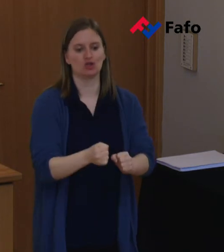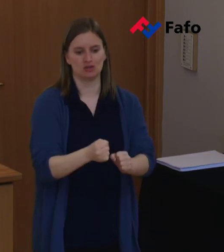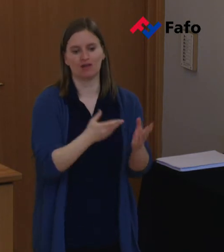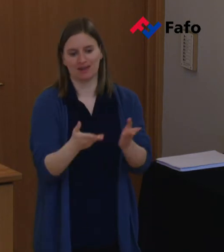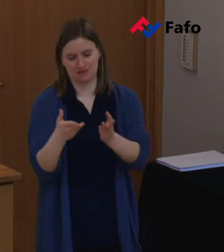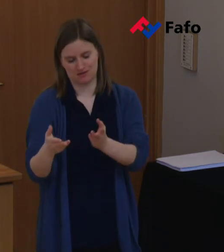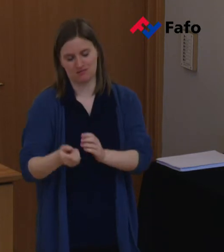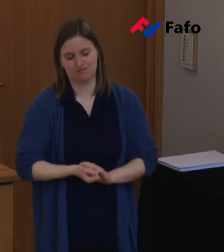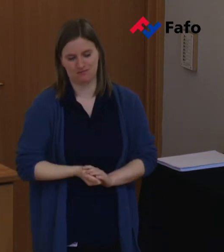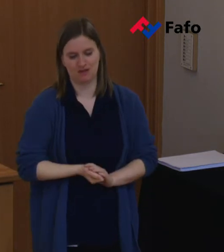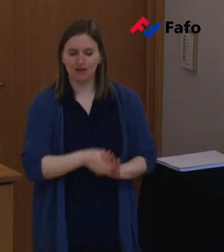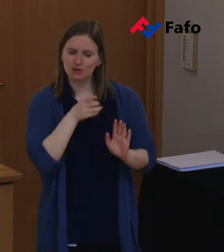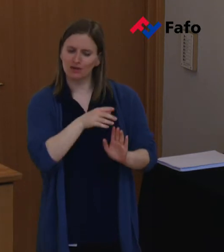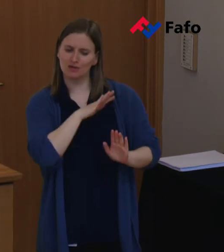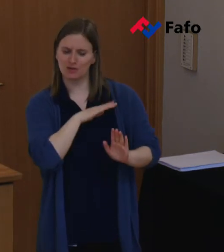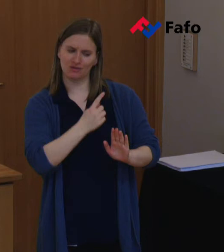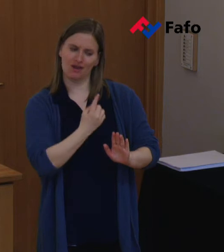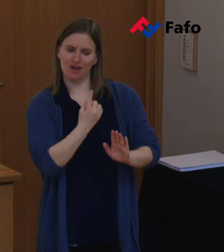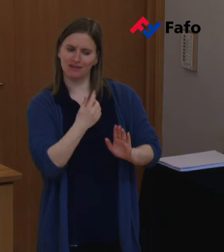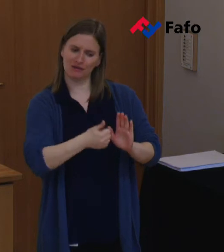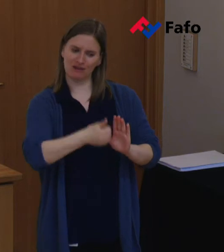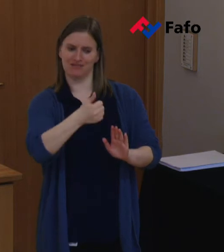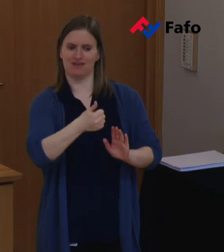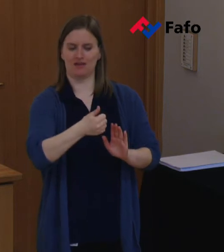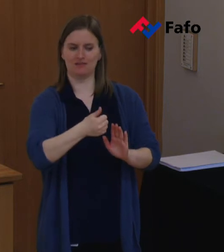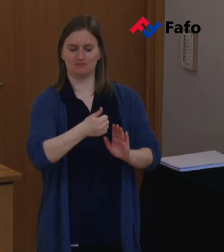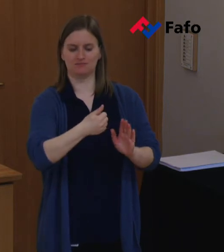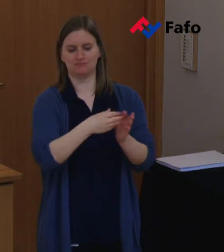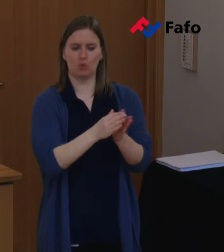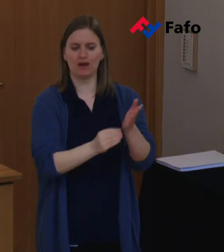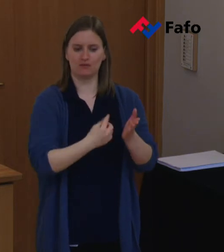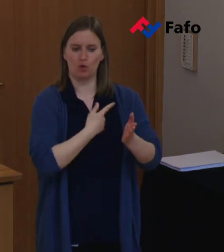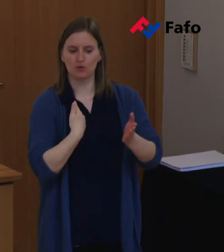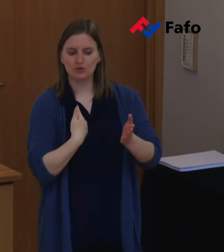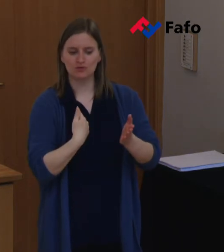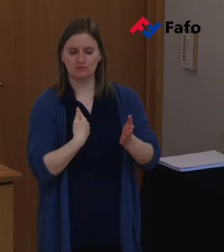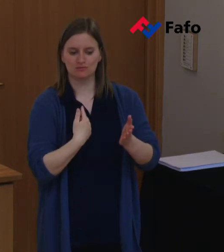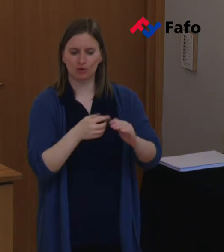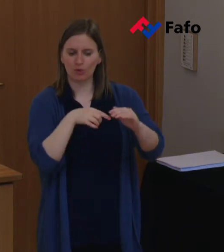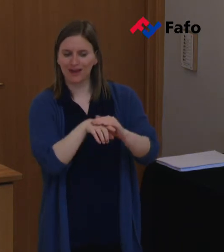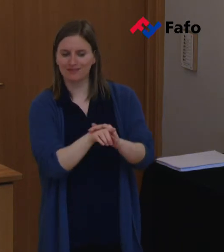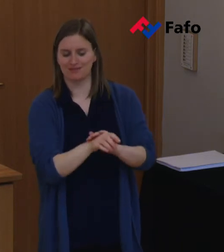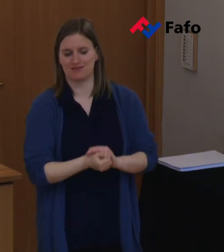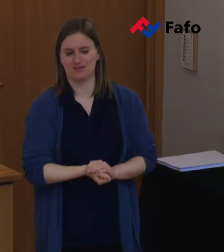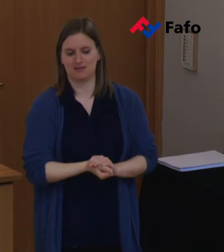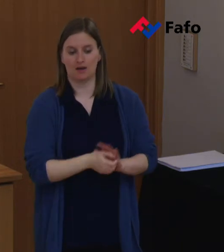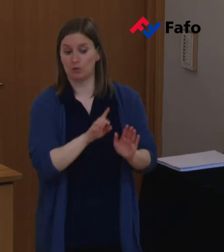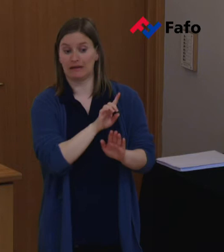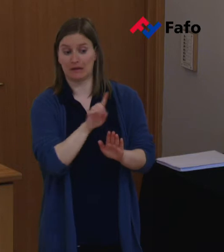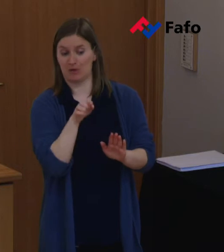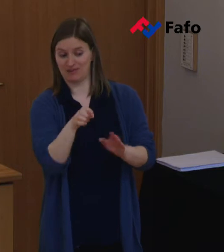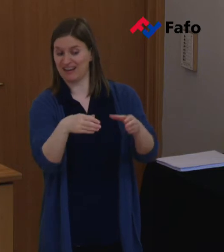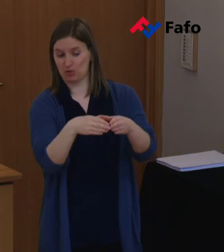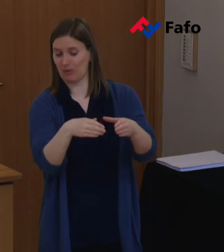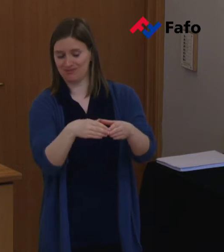vært et av de veldig viktige momentene for oss for å gå inn i det. Og det gjelder jo ikke bare akkurat overfor